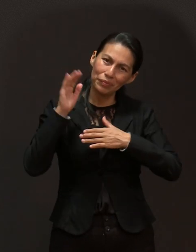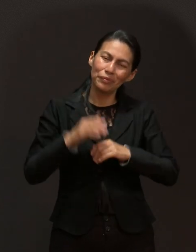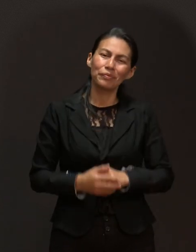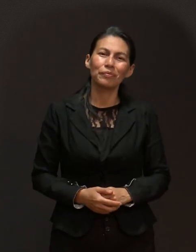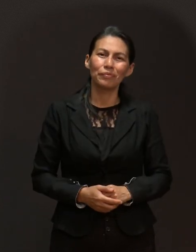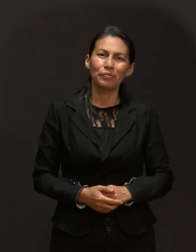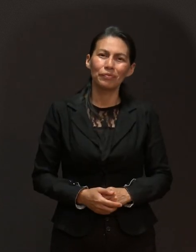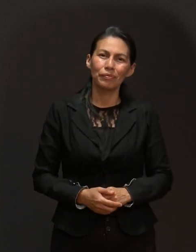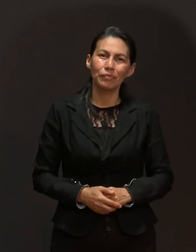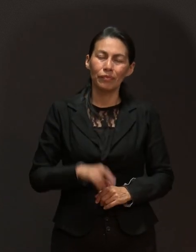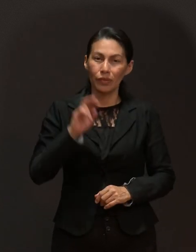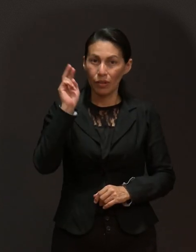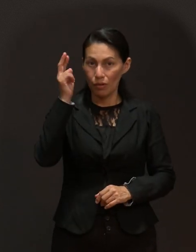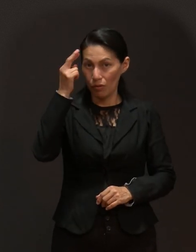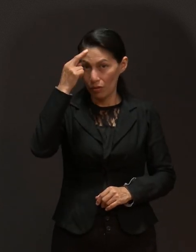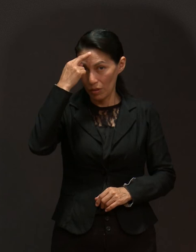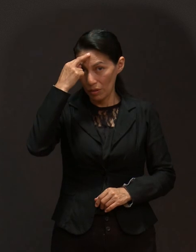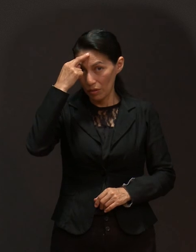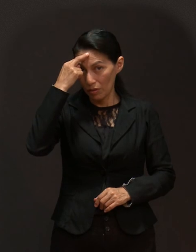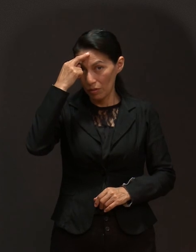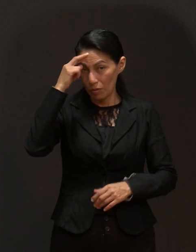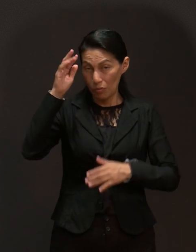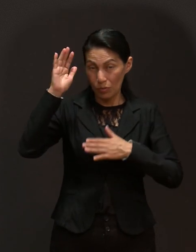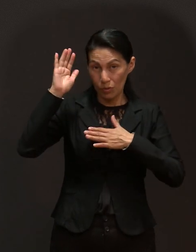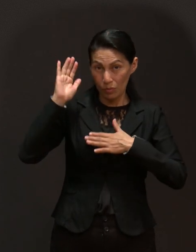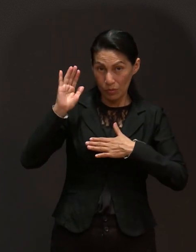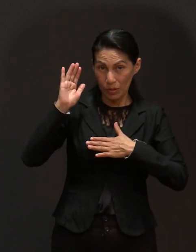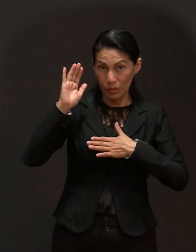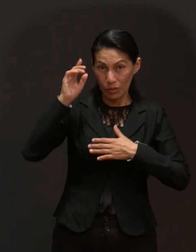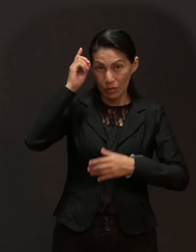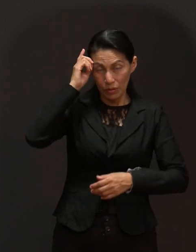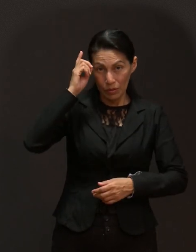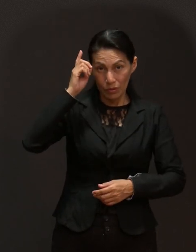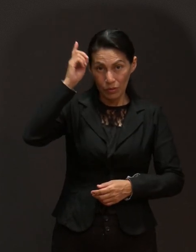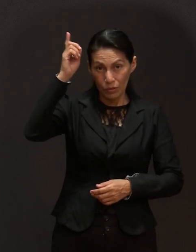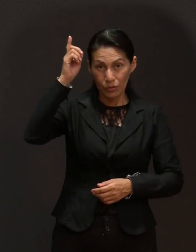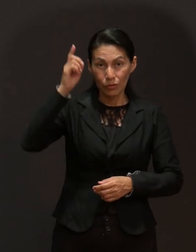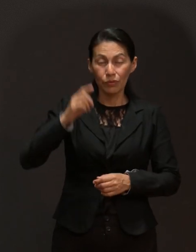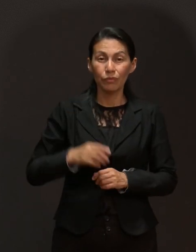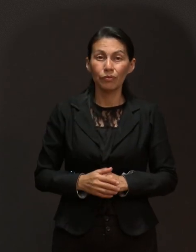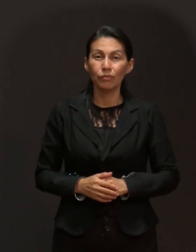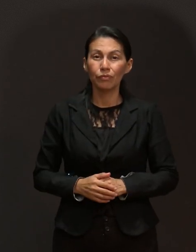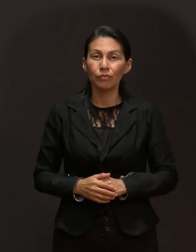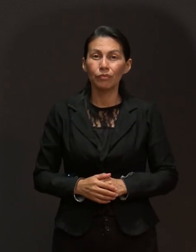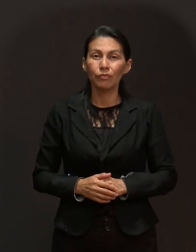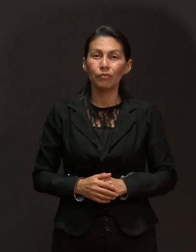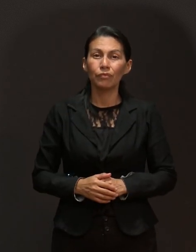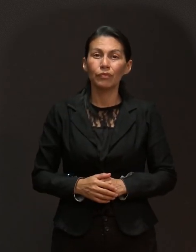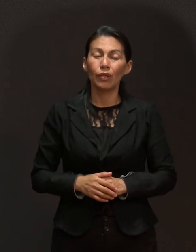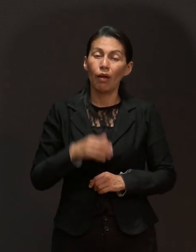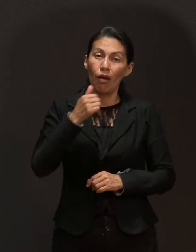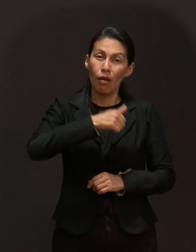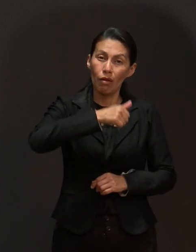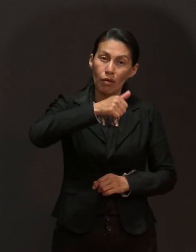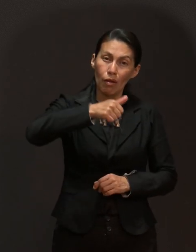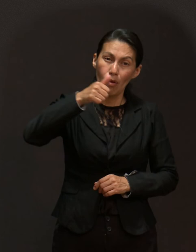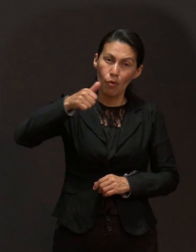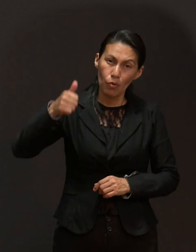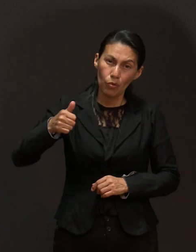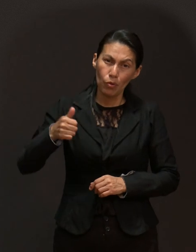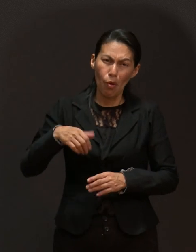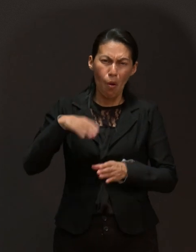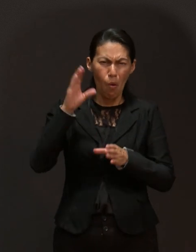Una promesa Recuerden que Toda promesa De Dios Tiene condiciones Que al cumplirla